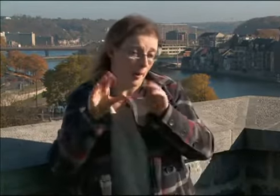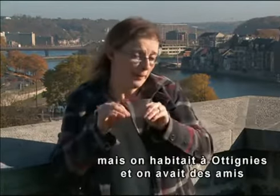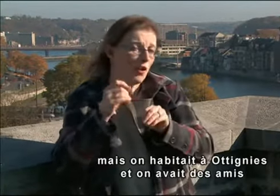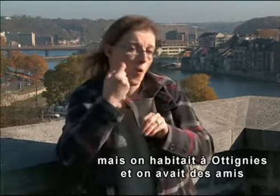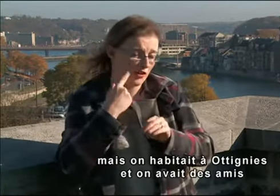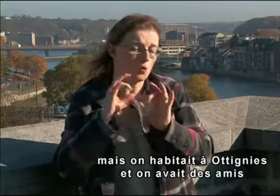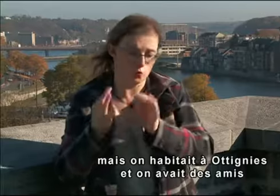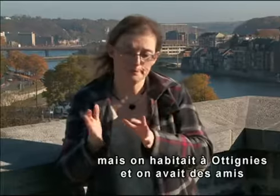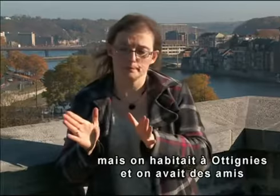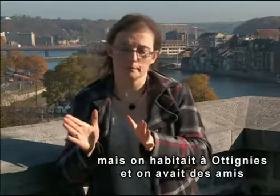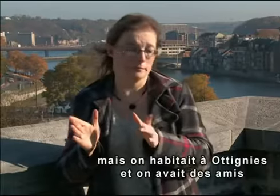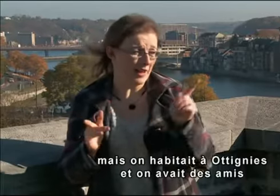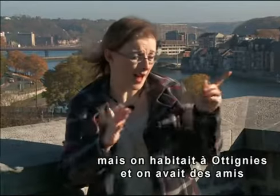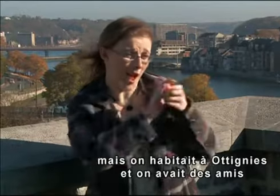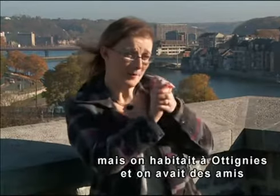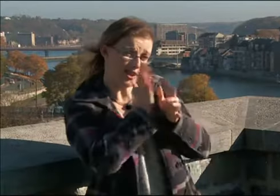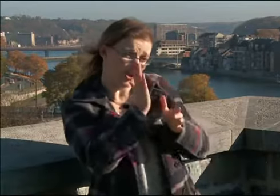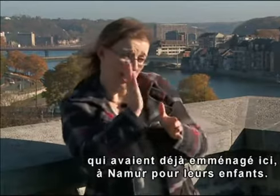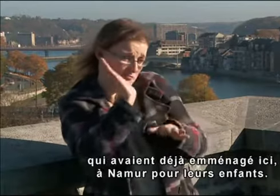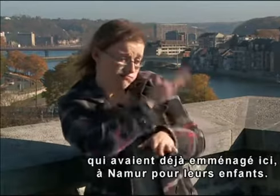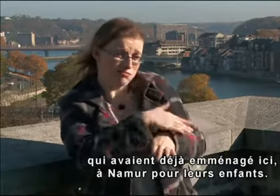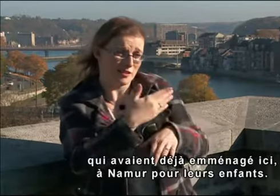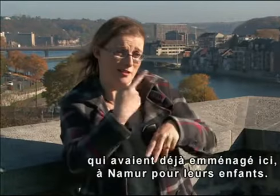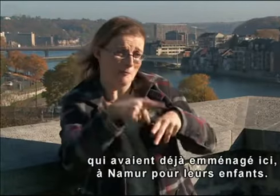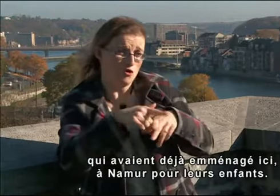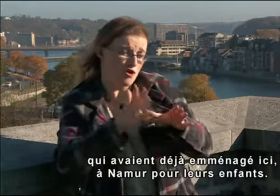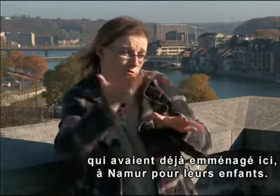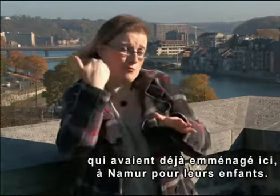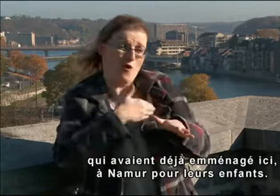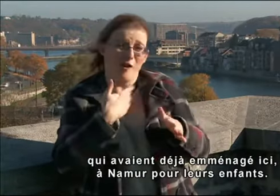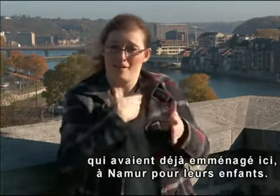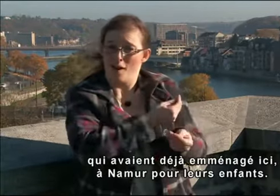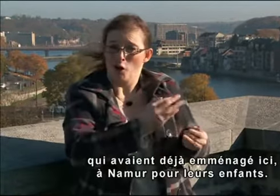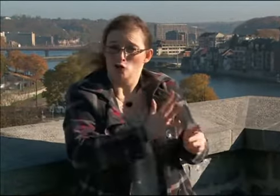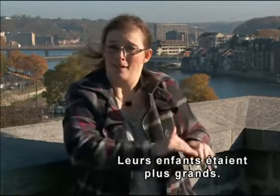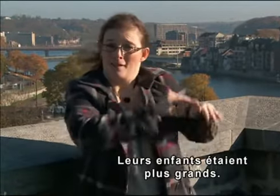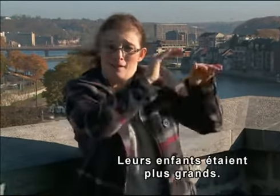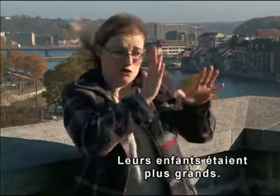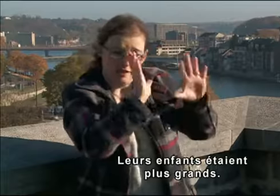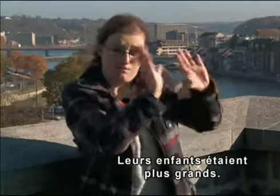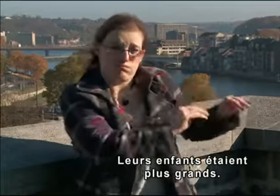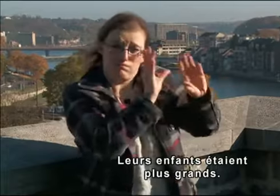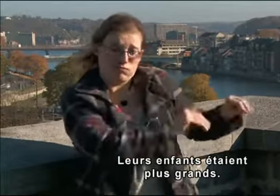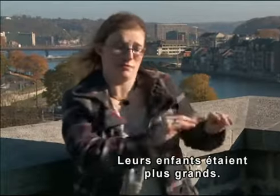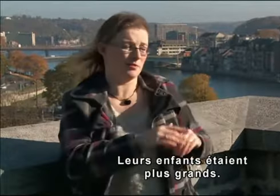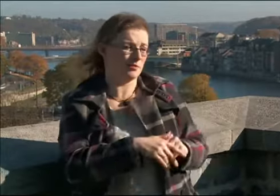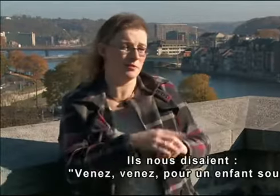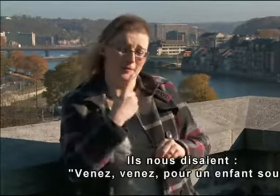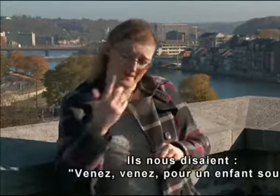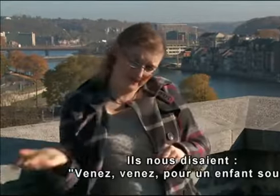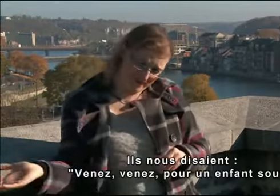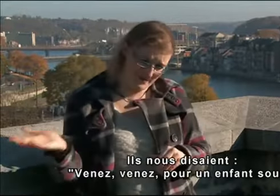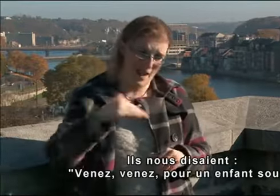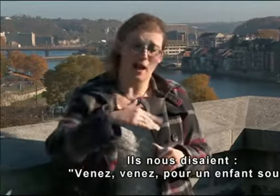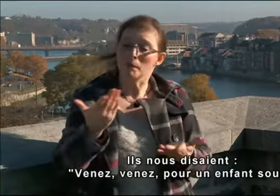mais on habitait à Ottignies. Et on avait des amis qui avaient déjà emménagé ici à Namur pour leurs enfants. Leurs enfants étaient plus grands. Ils